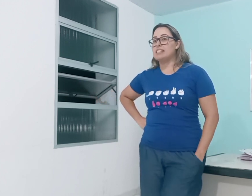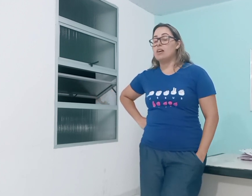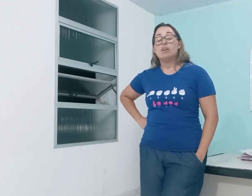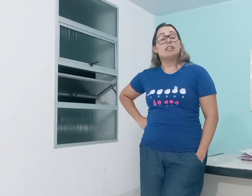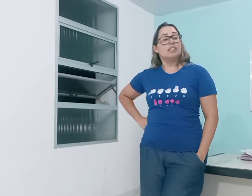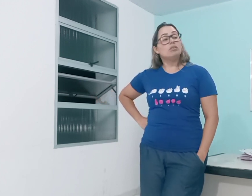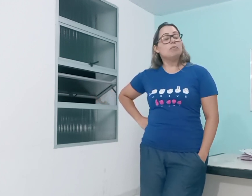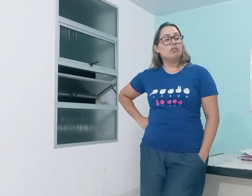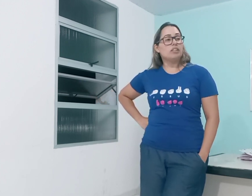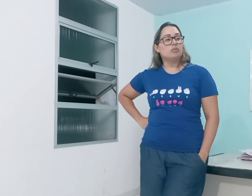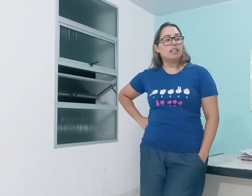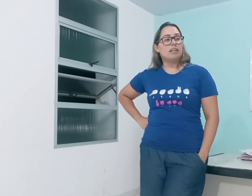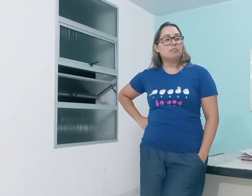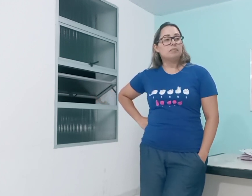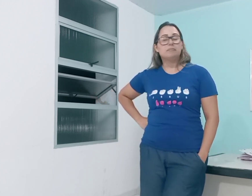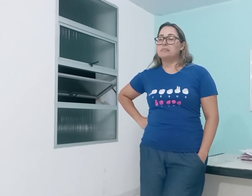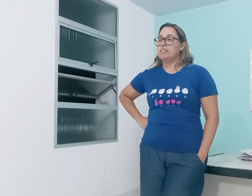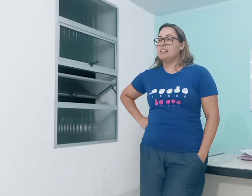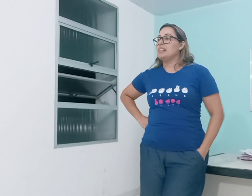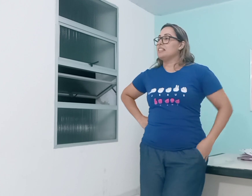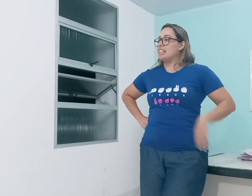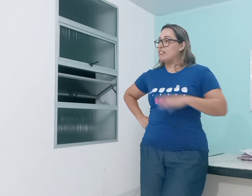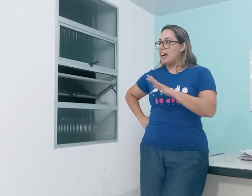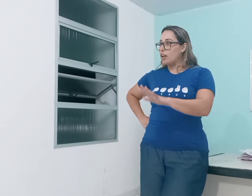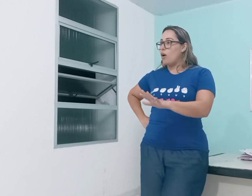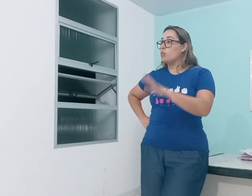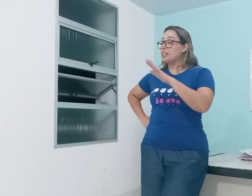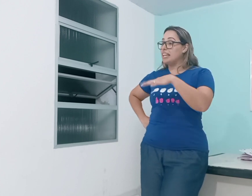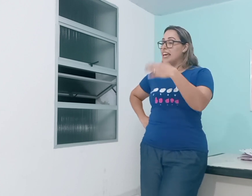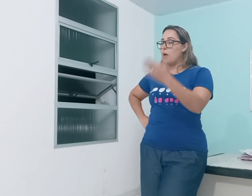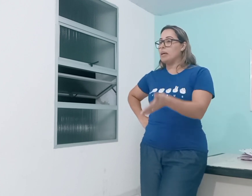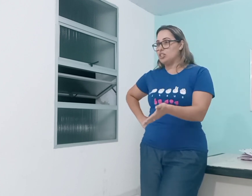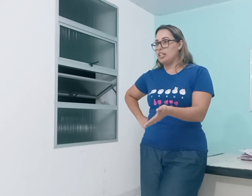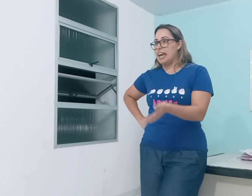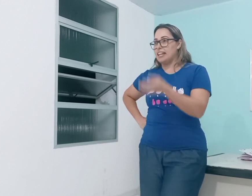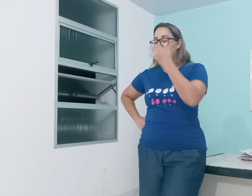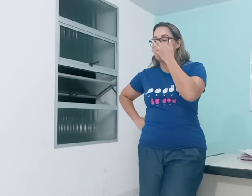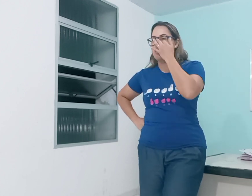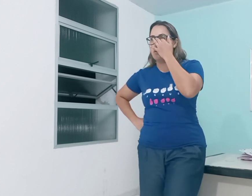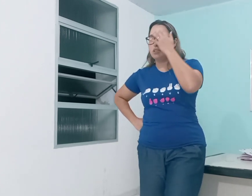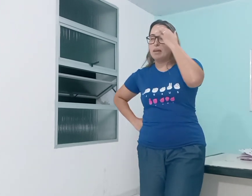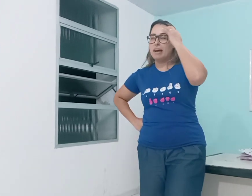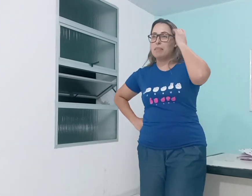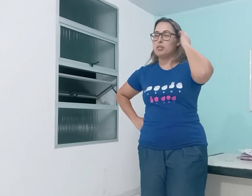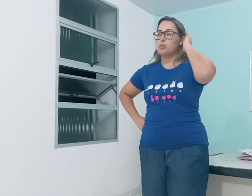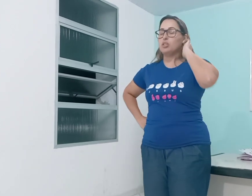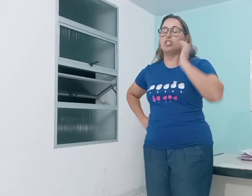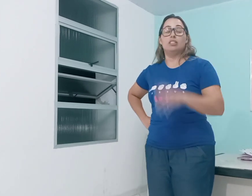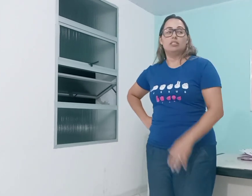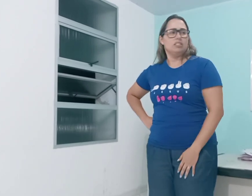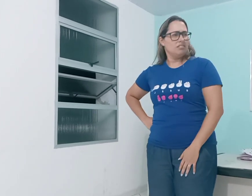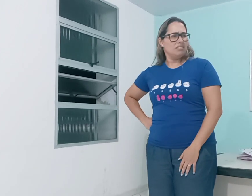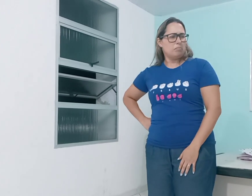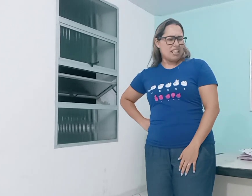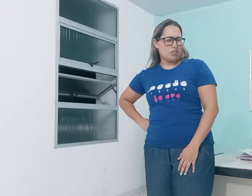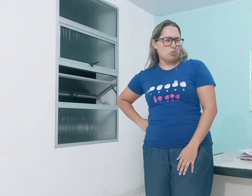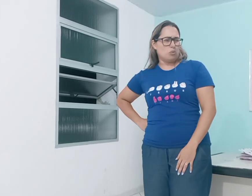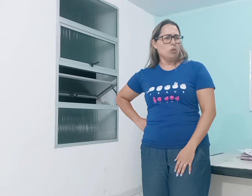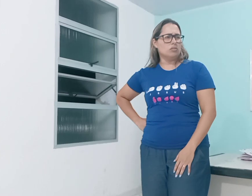atenção? Você não está me ouvindo, né? Já fala logo o que realmente é, né? Não vamos chamar a pessoa de parece surdo, não